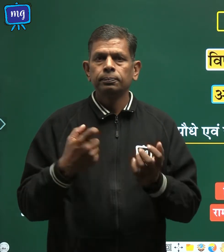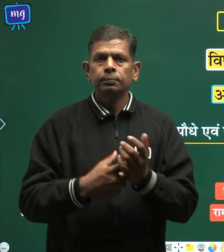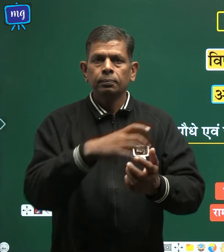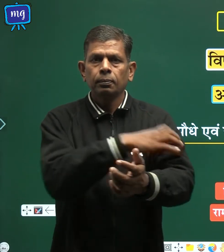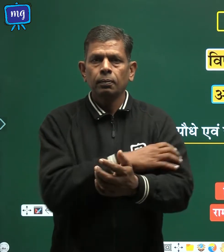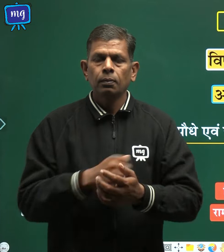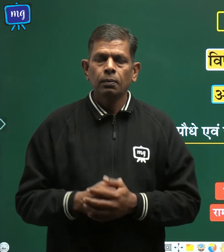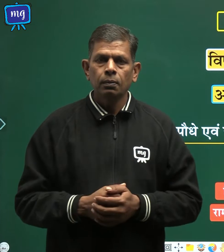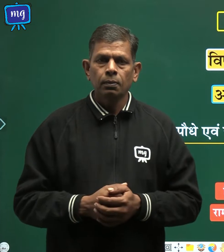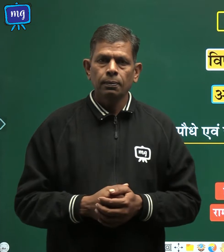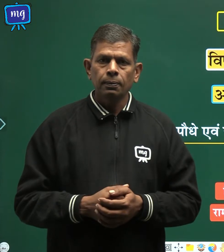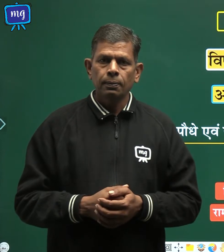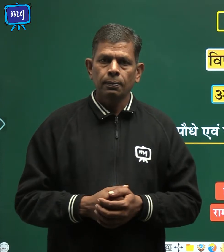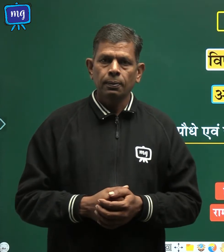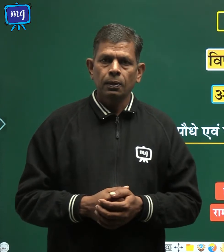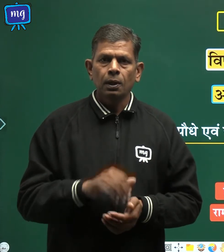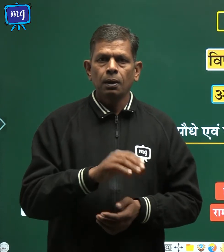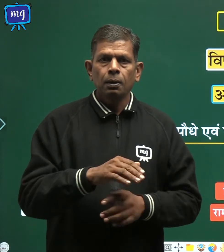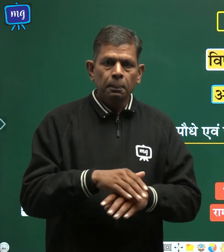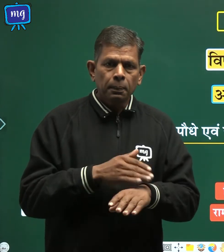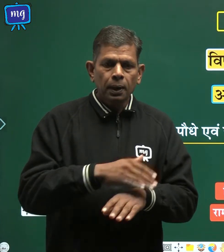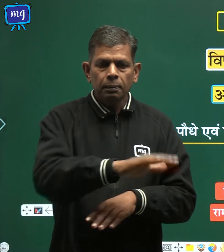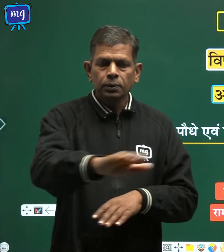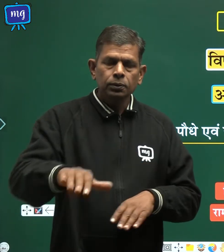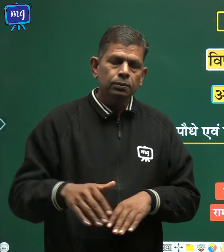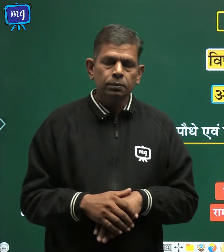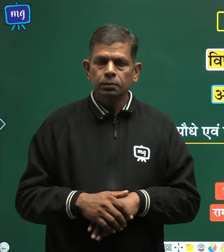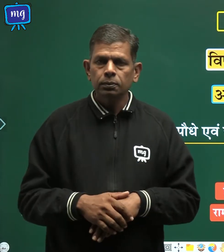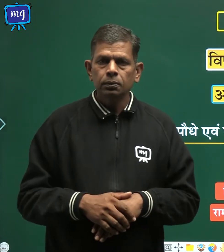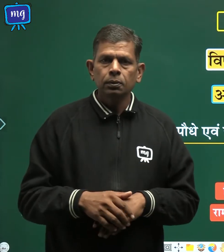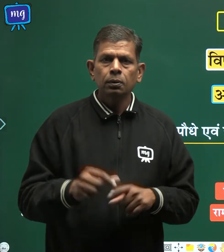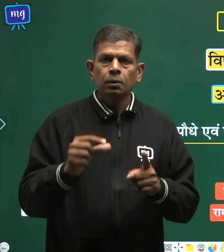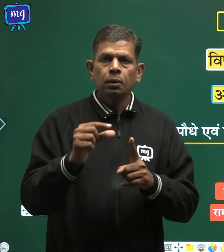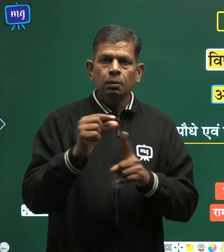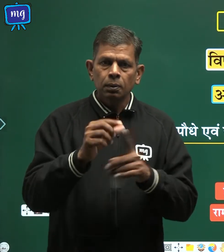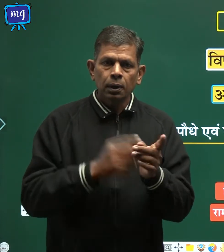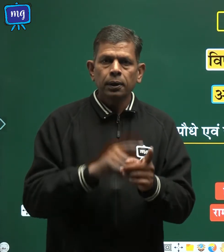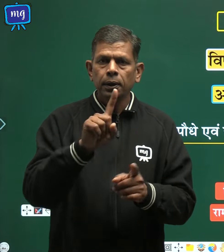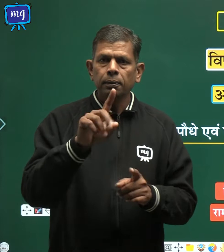रामस्वरूप कुमार। प्यारे बच्चों, भाग 1 में